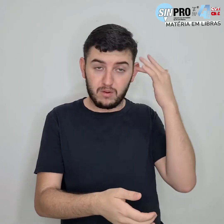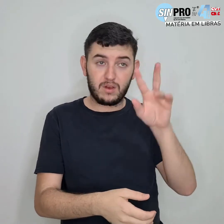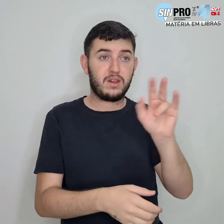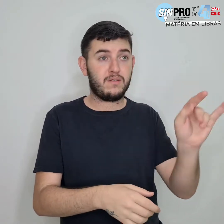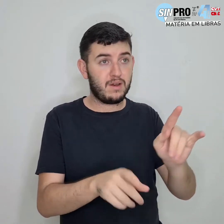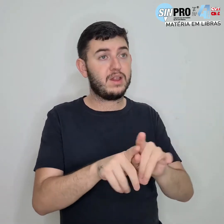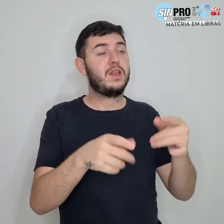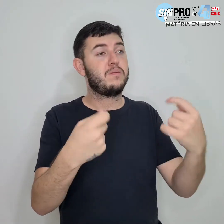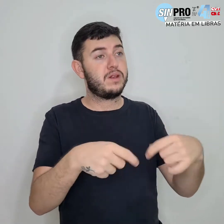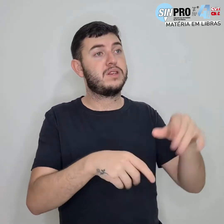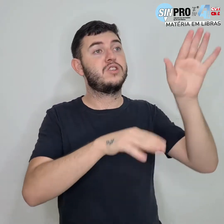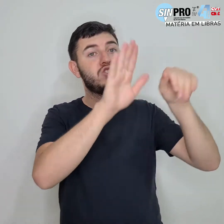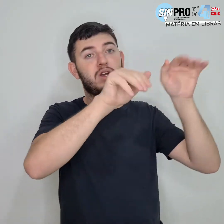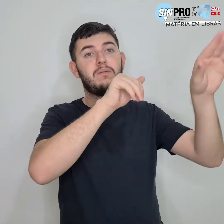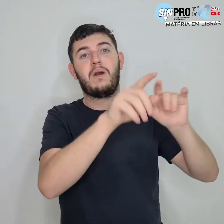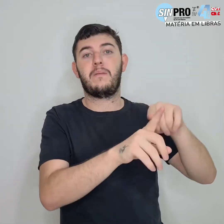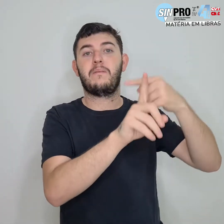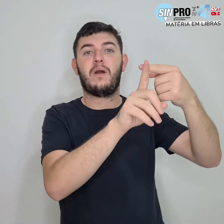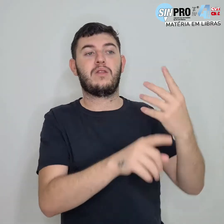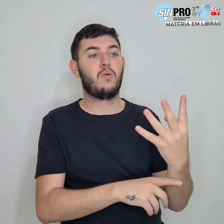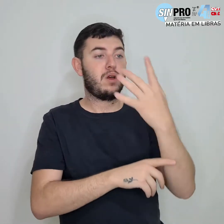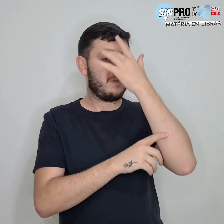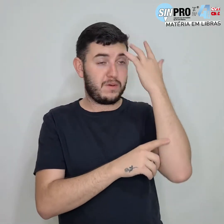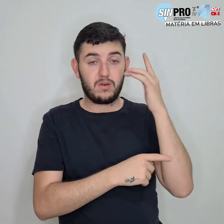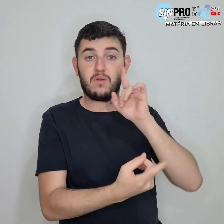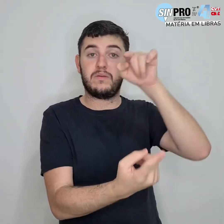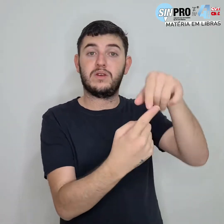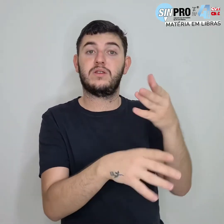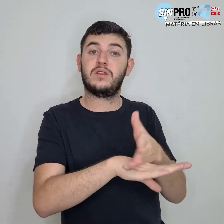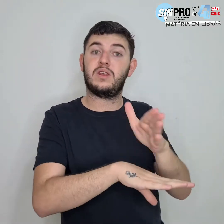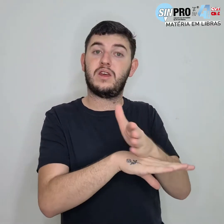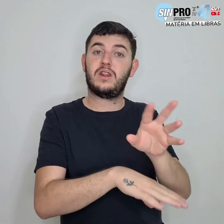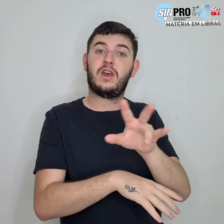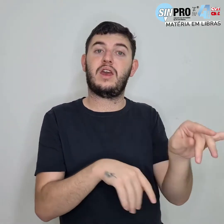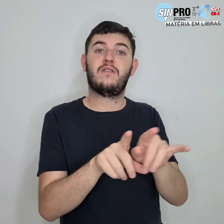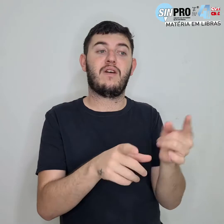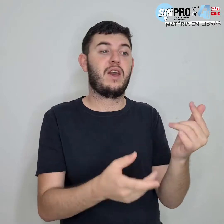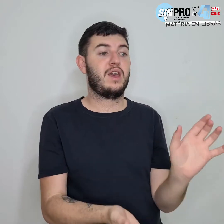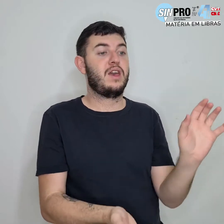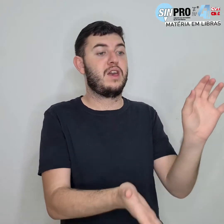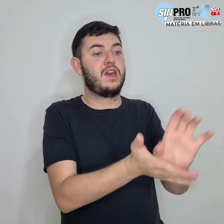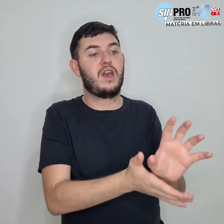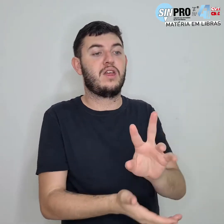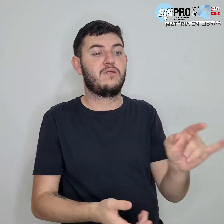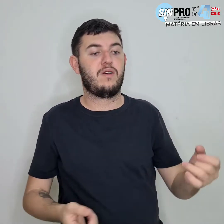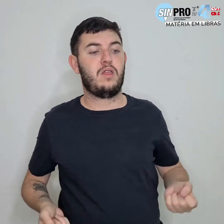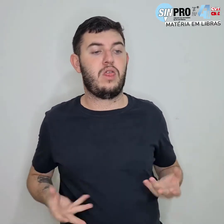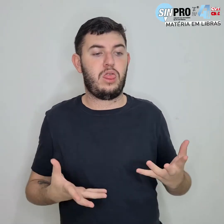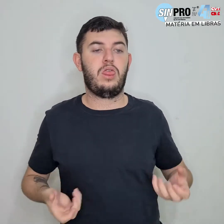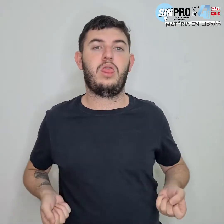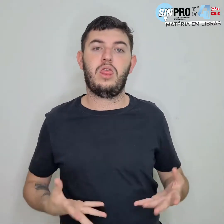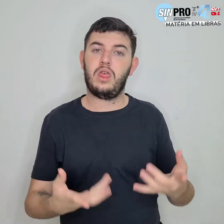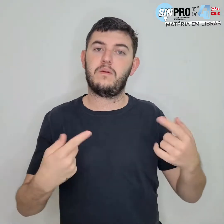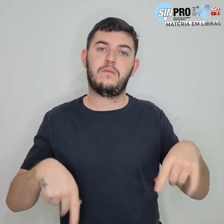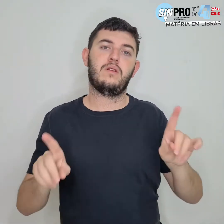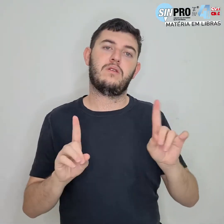e treinar mais 4 pessoas, o que irá gerar gastos financeiros desnecessários, explica Ana Paula